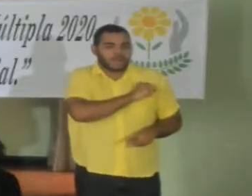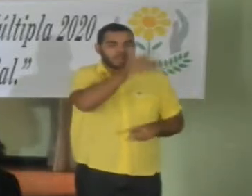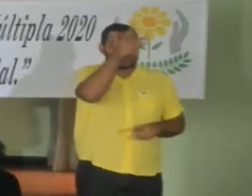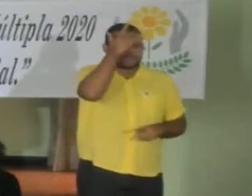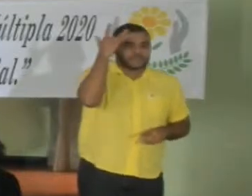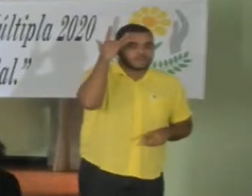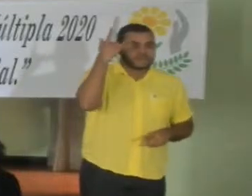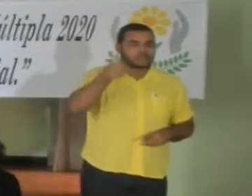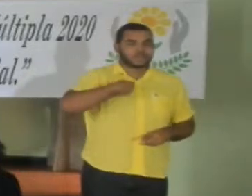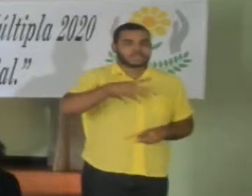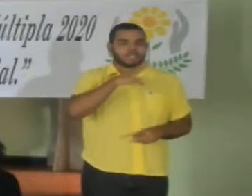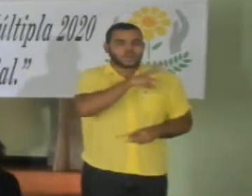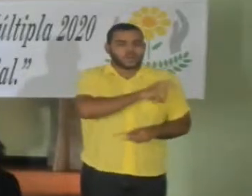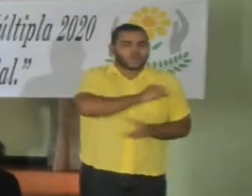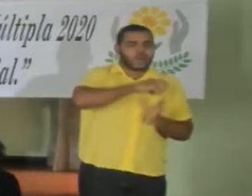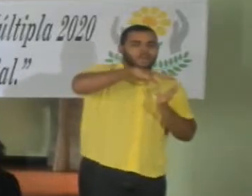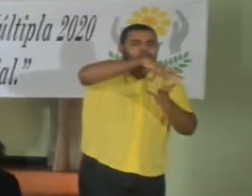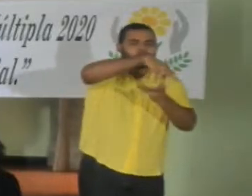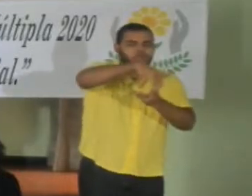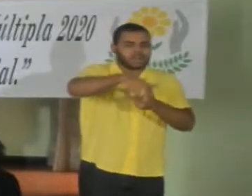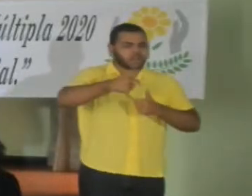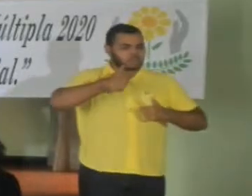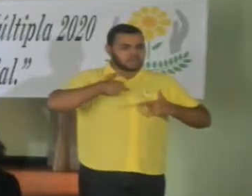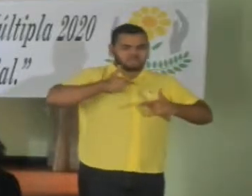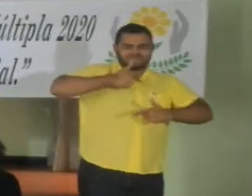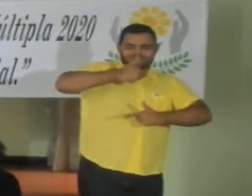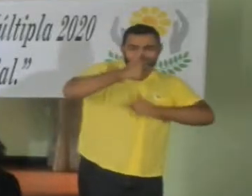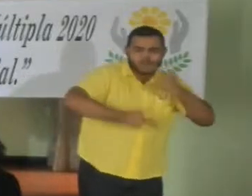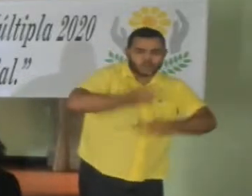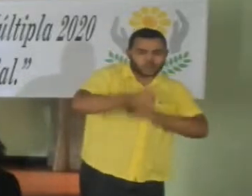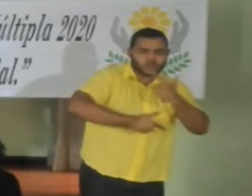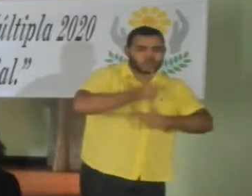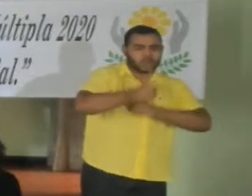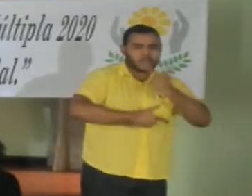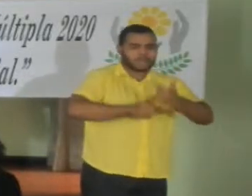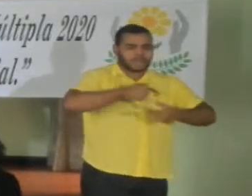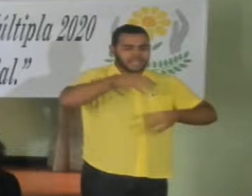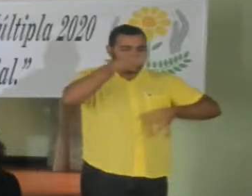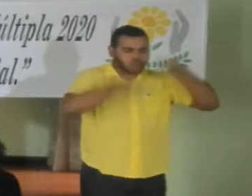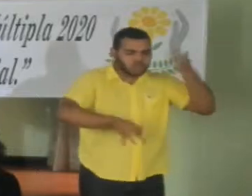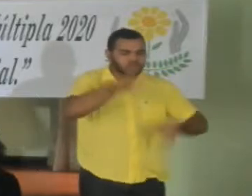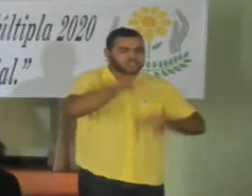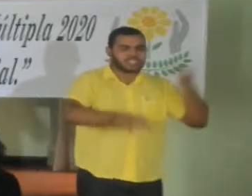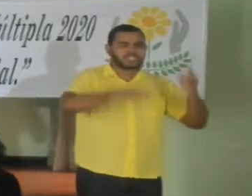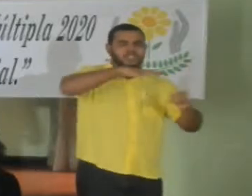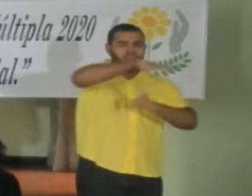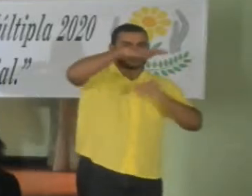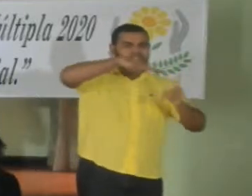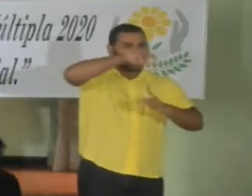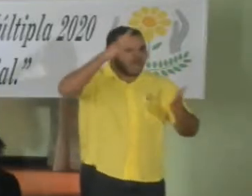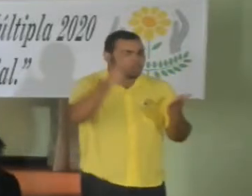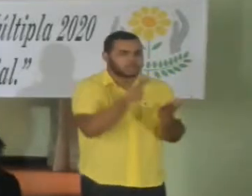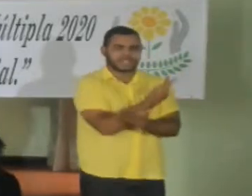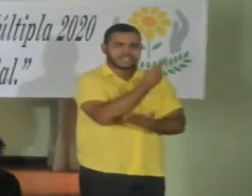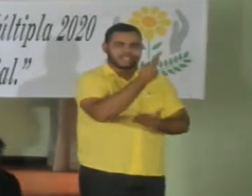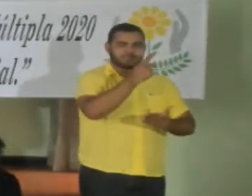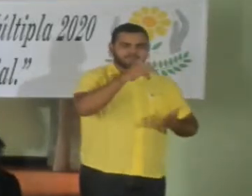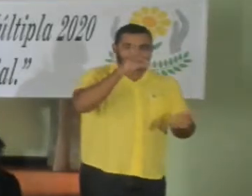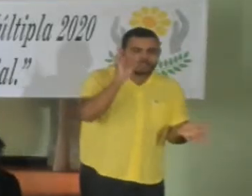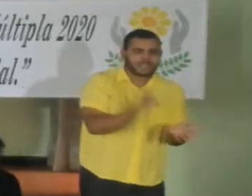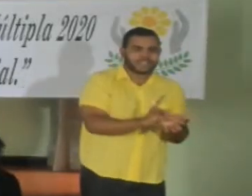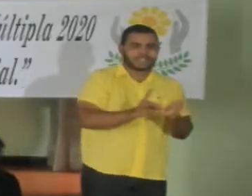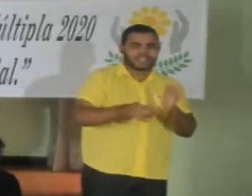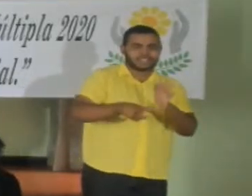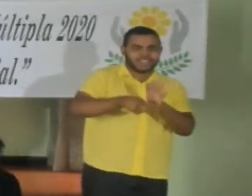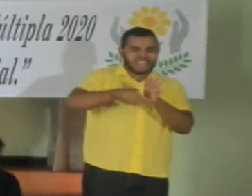amo o mundo, é que eu brigo para que a justiça social se faça, se implante antes